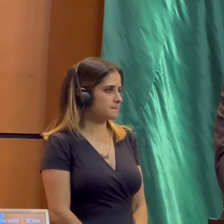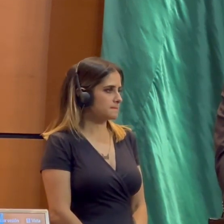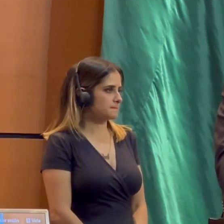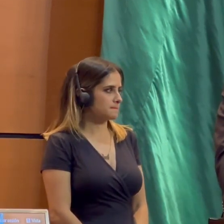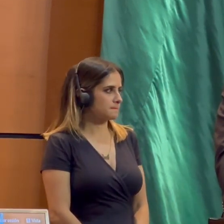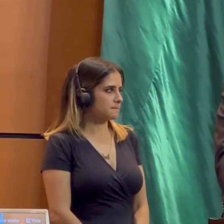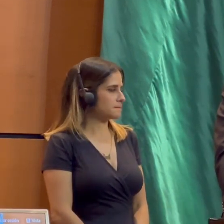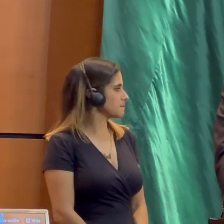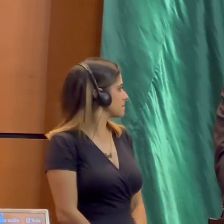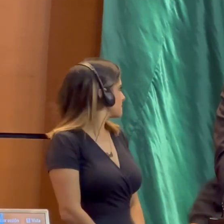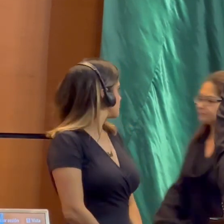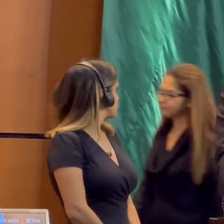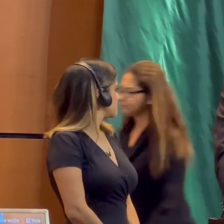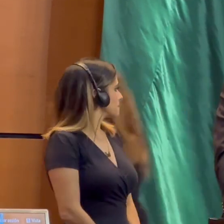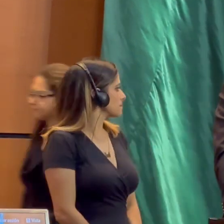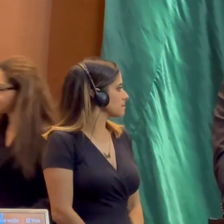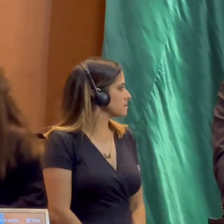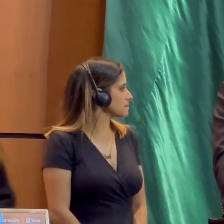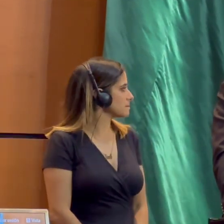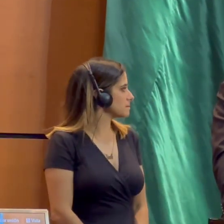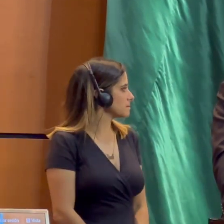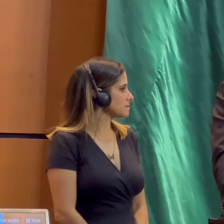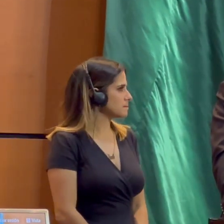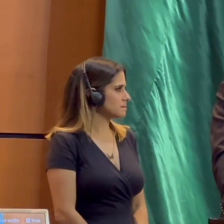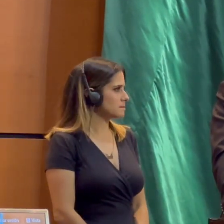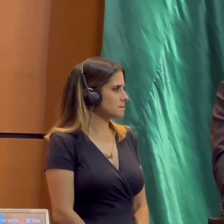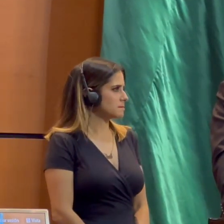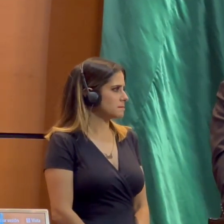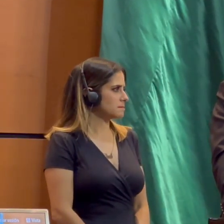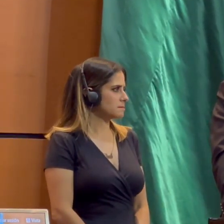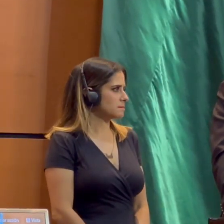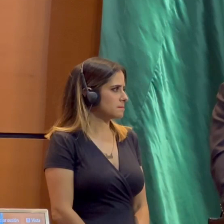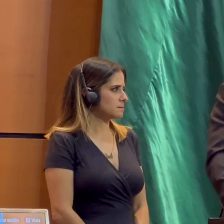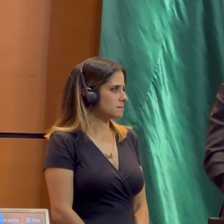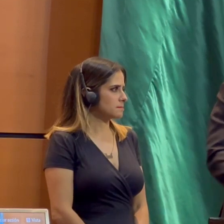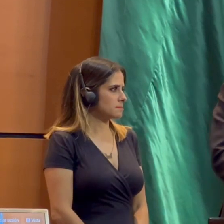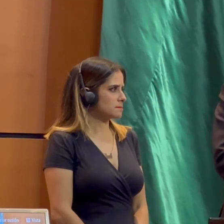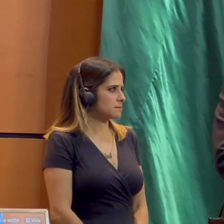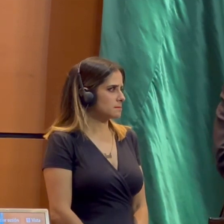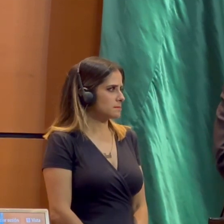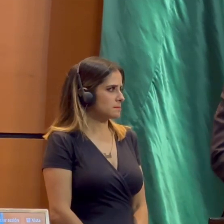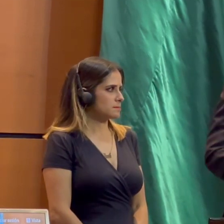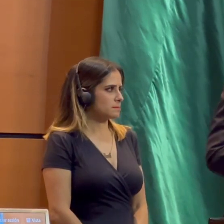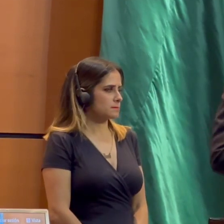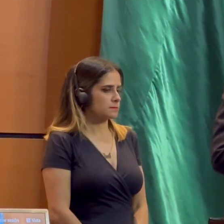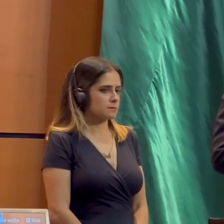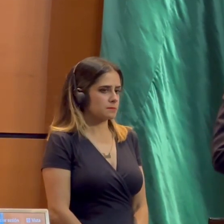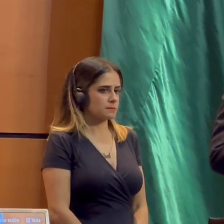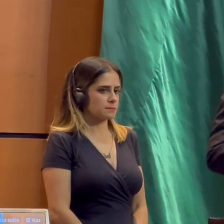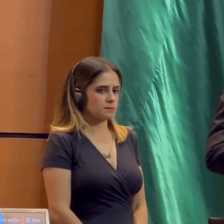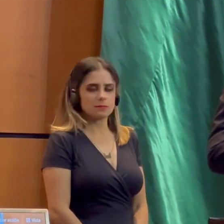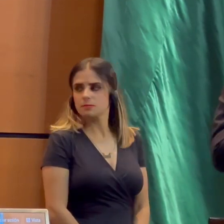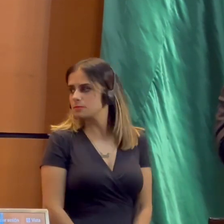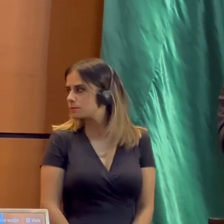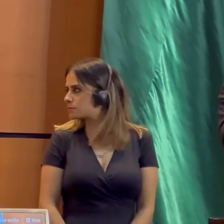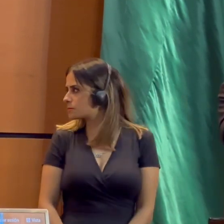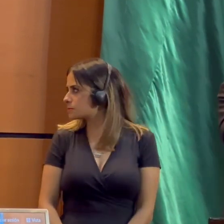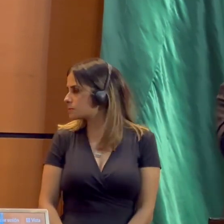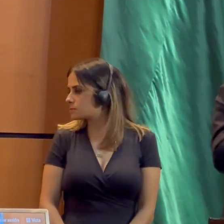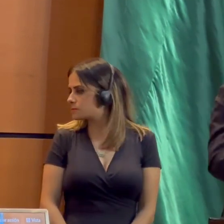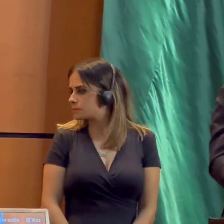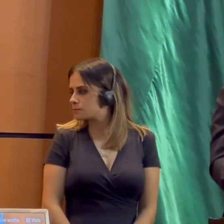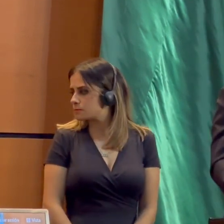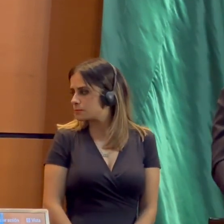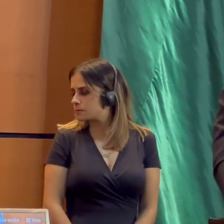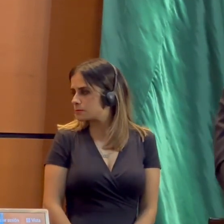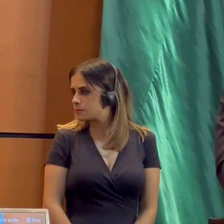このメキシコに来て、2つ知りました。1つは皆さん本当に明